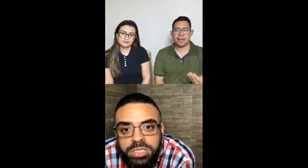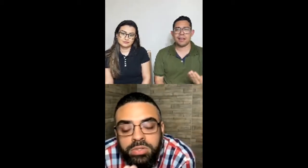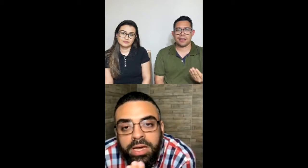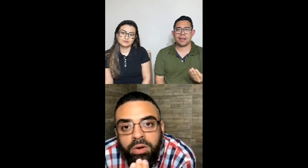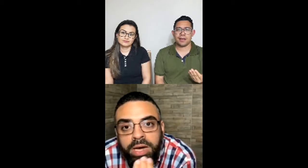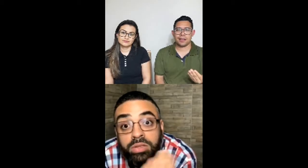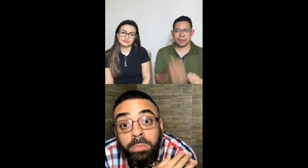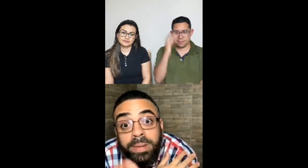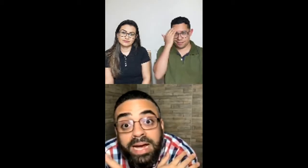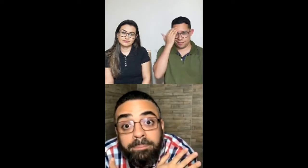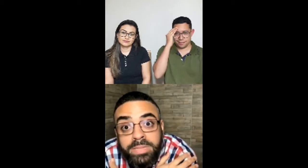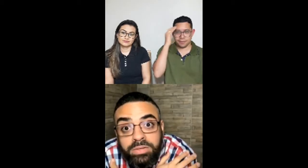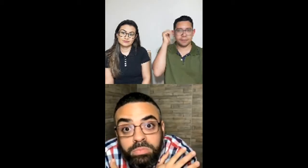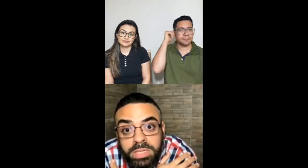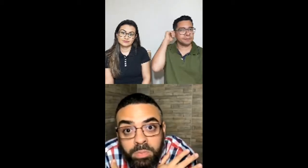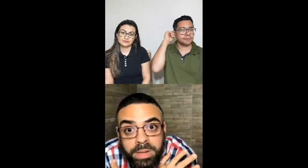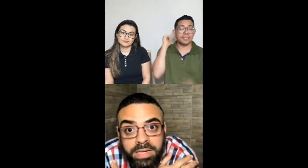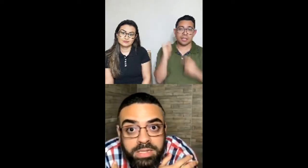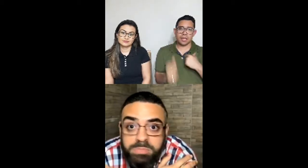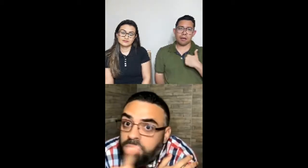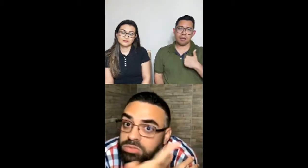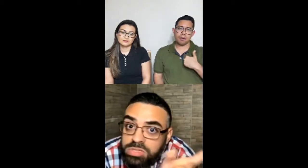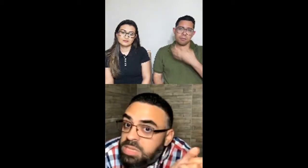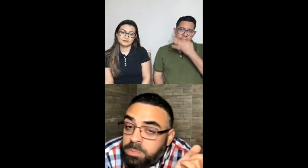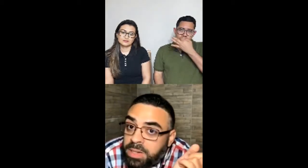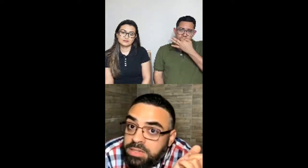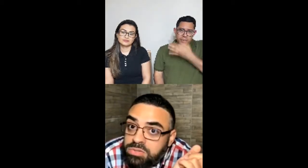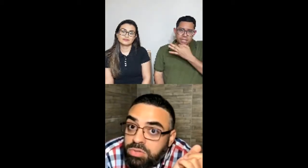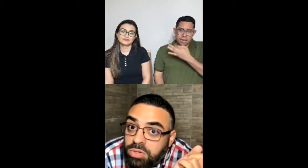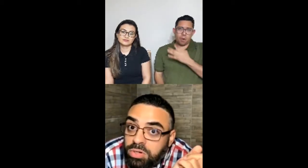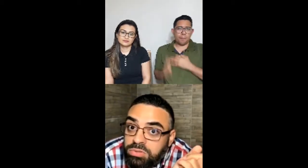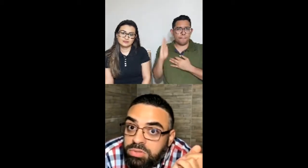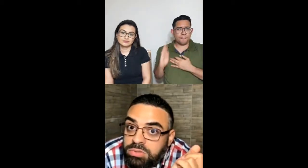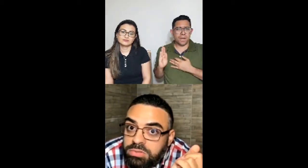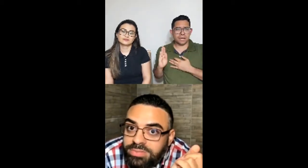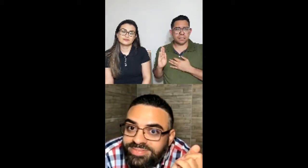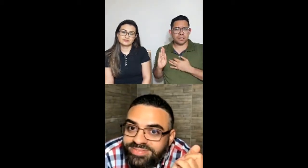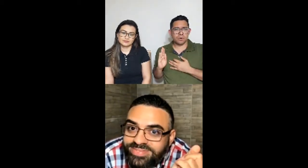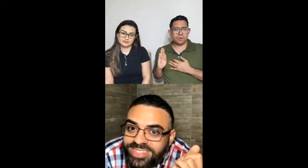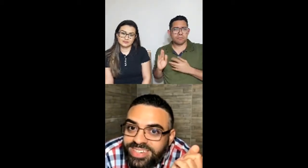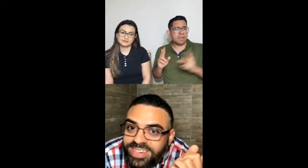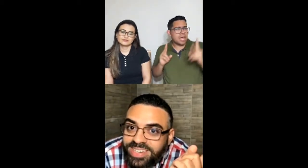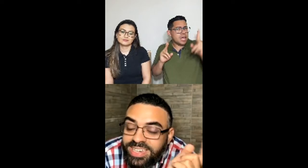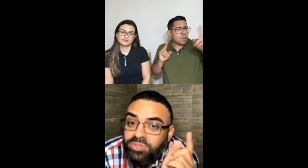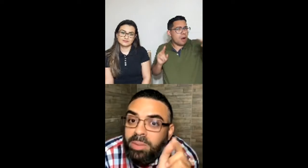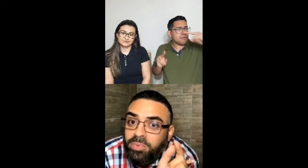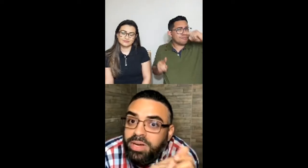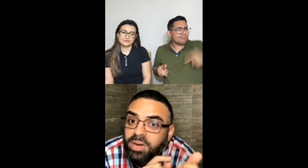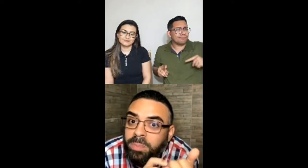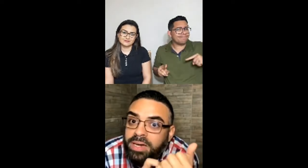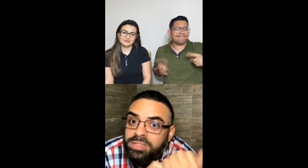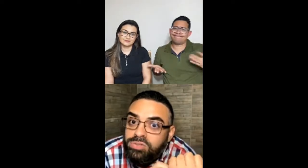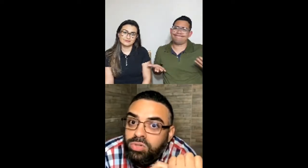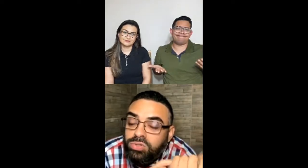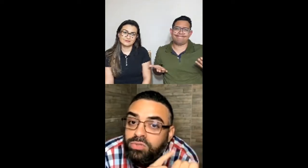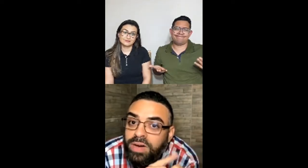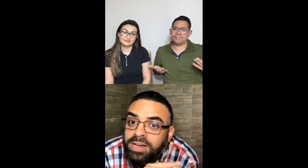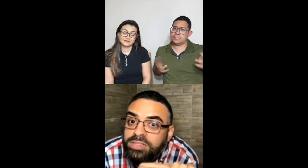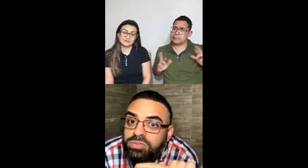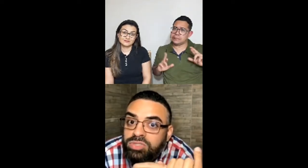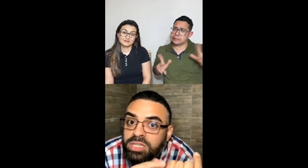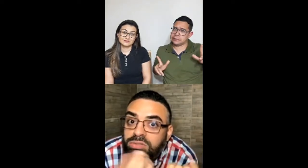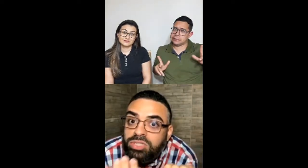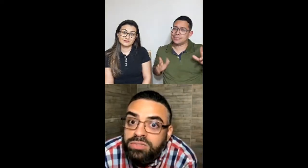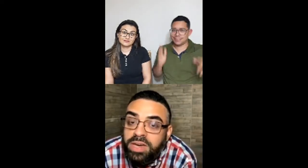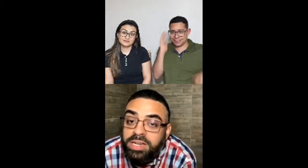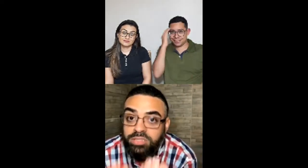por quê? Isso é método. O método que eu acredito que é correto para mim, no meu país, pode não ser para o país do